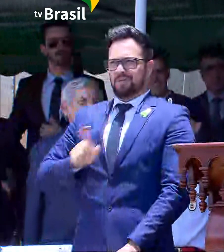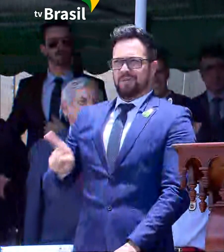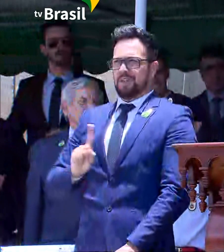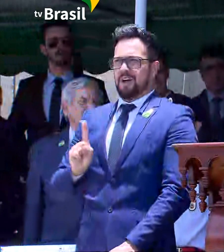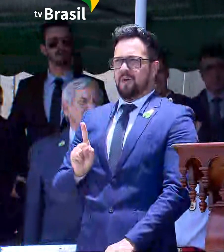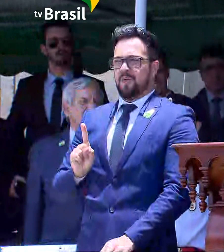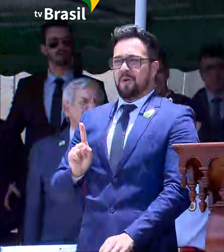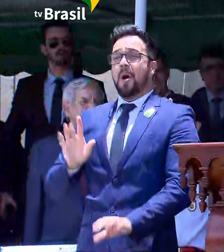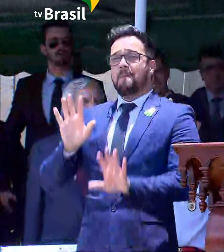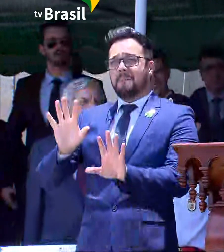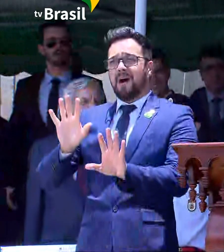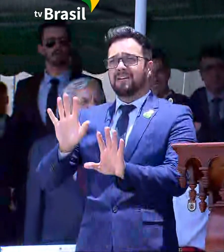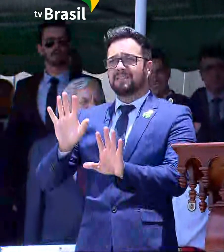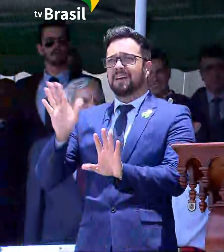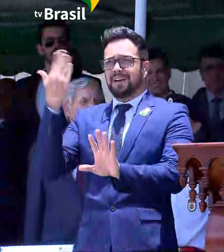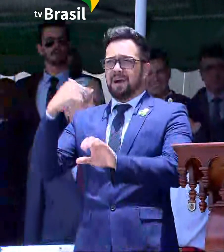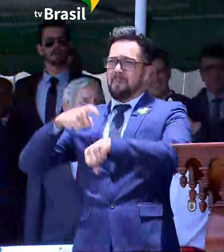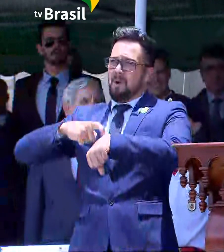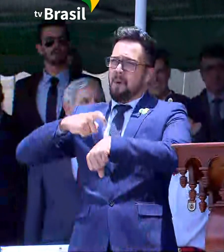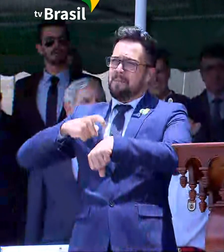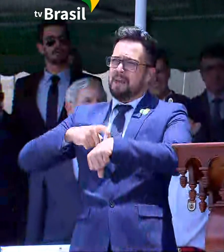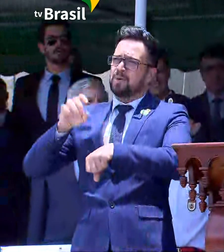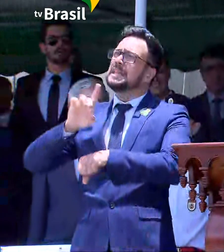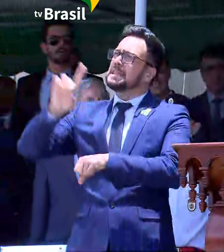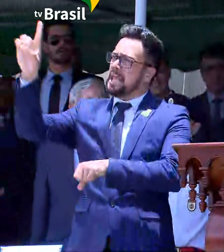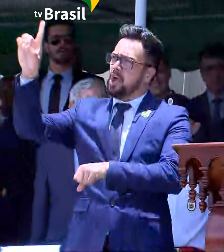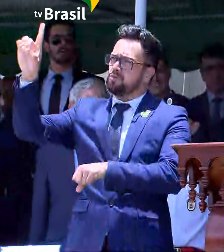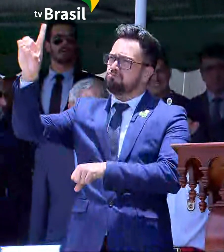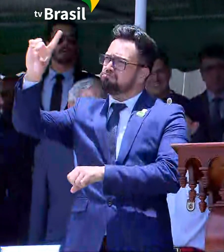momento, Deus estava ao meu lado.